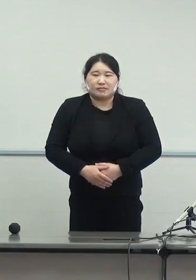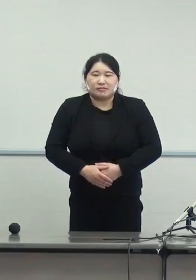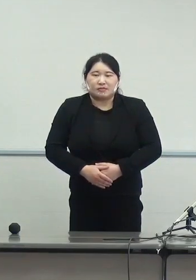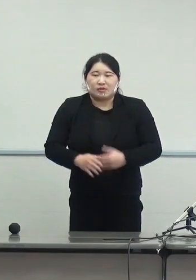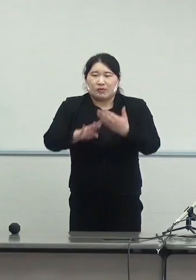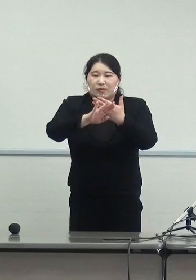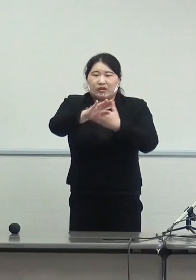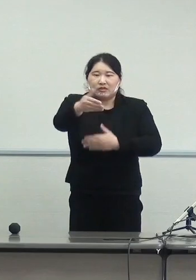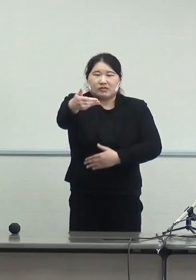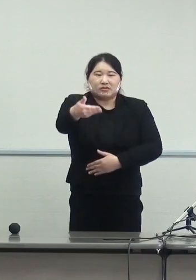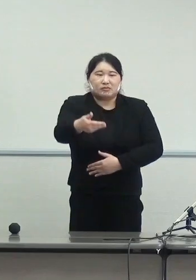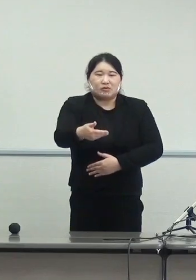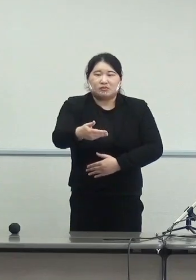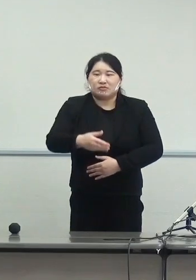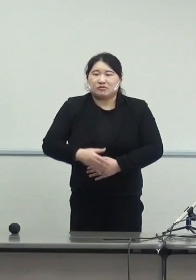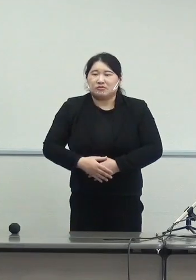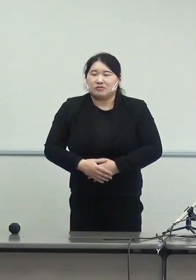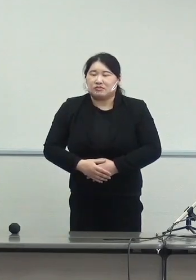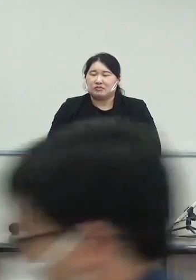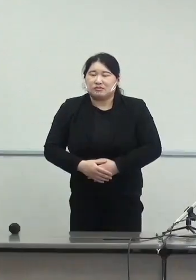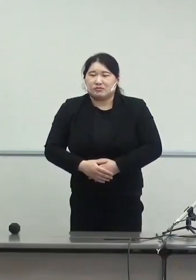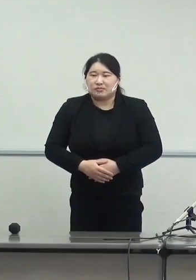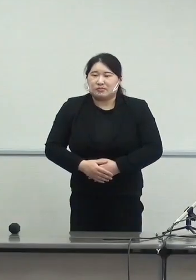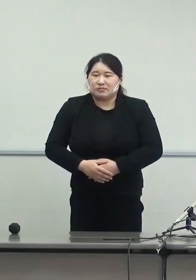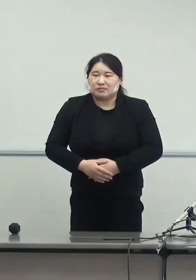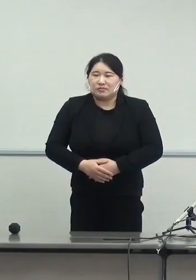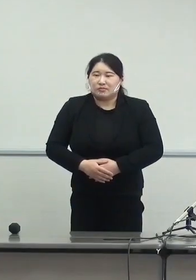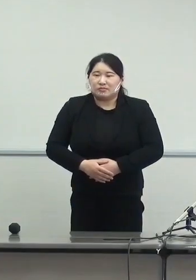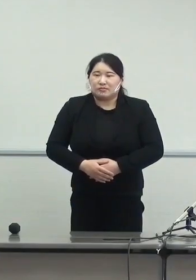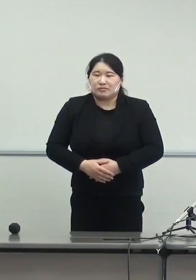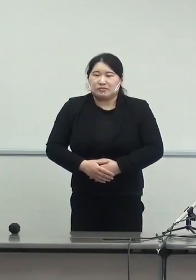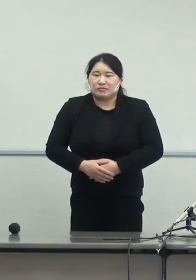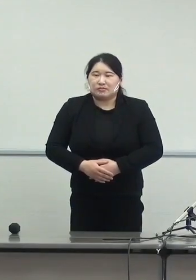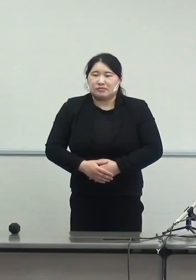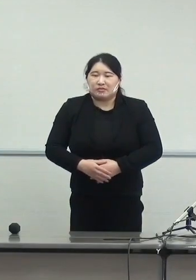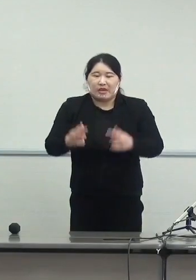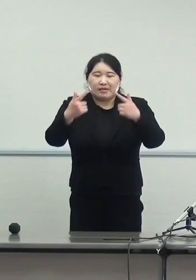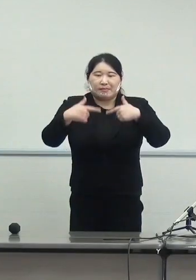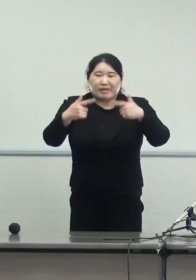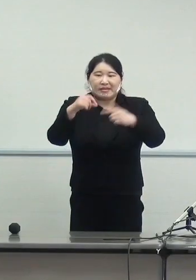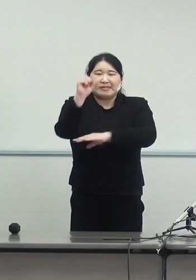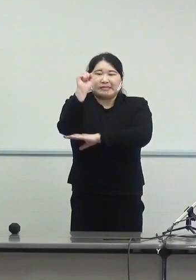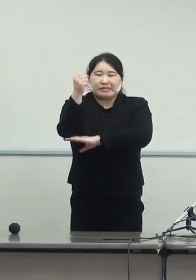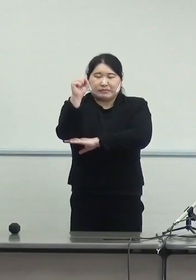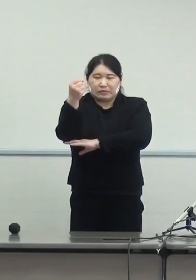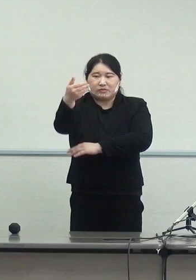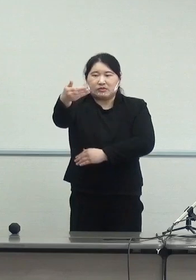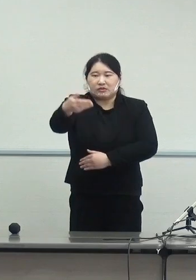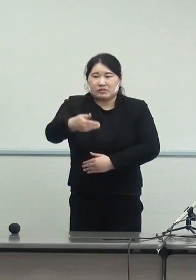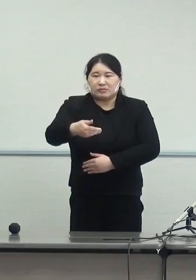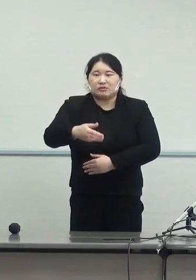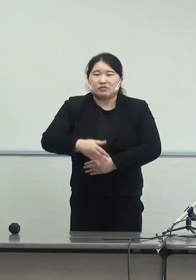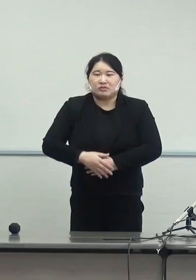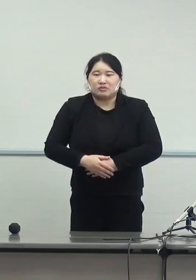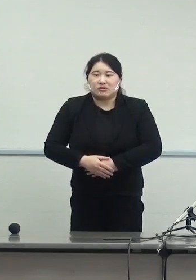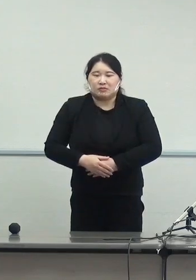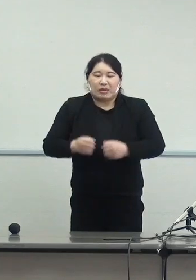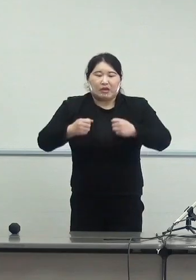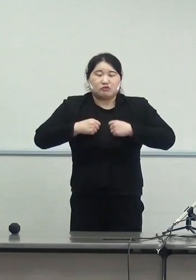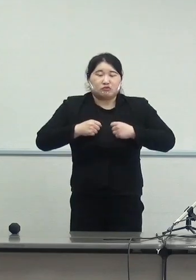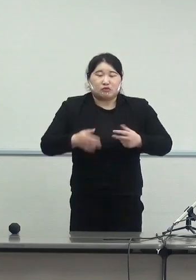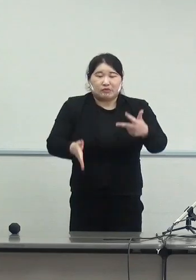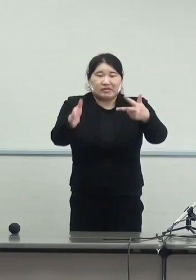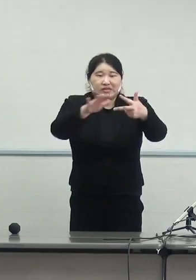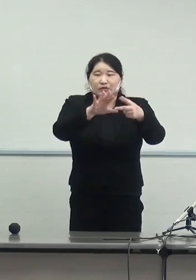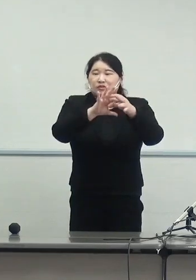他はございますか。はい、ではお願いします。 毎日新聞の平方と申します。 はい、お願いいたします。 この運動施設の